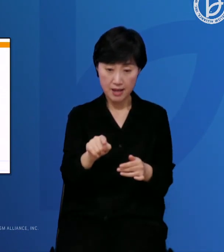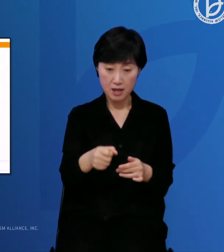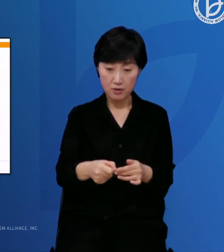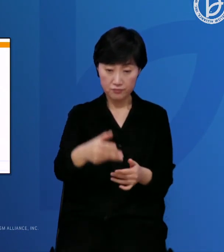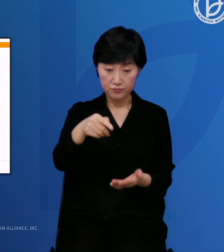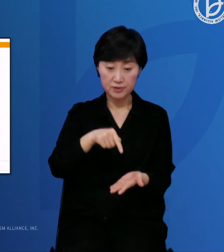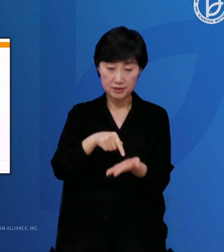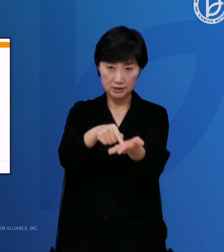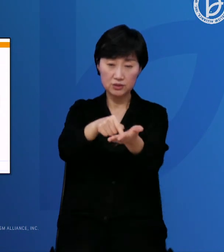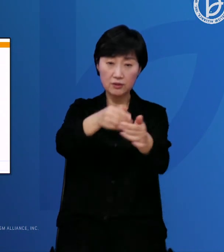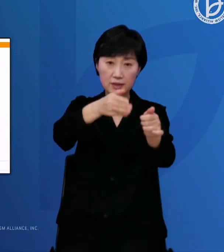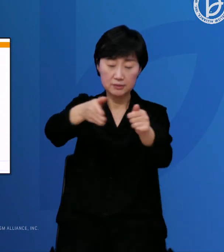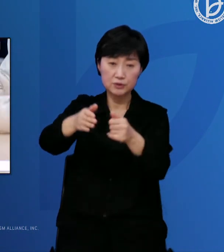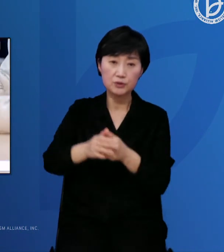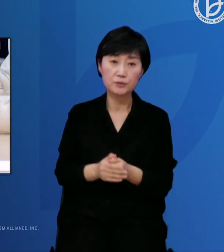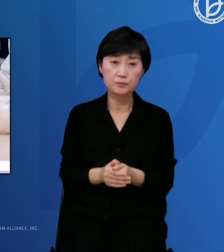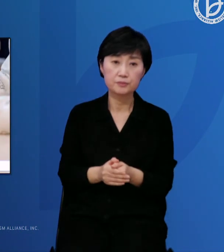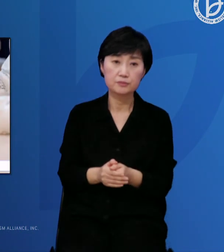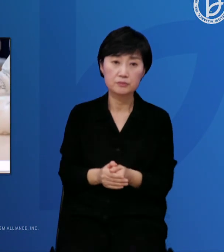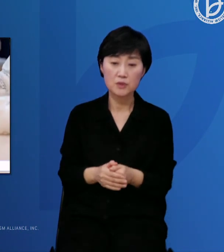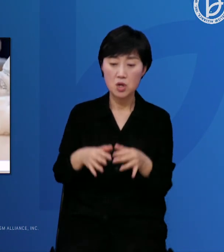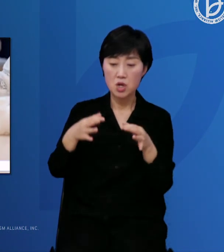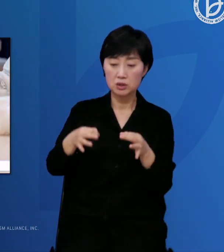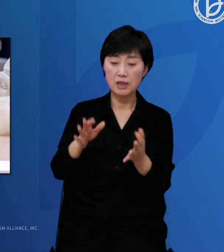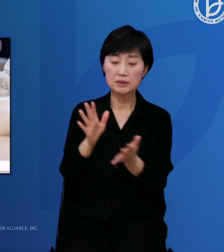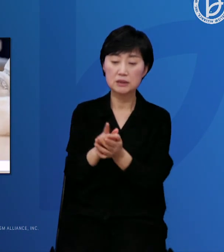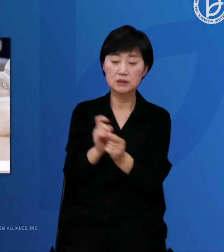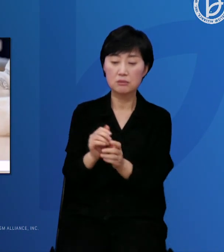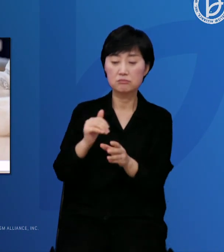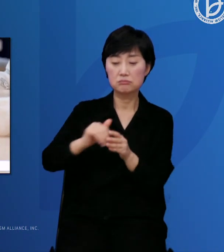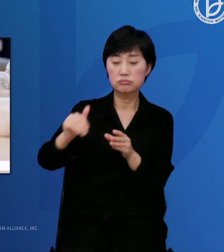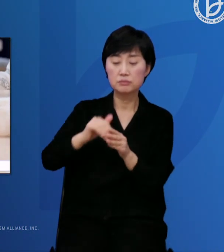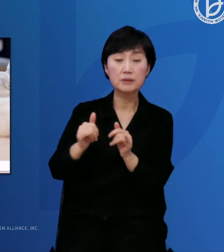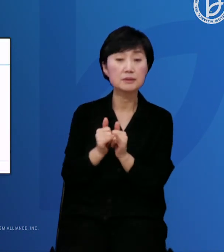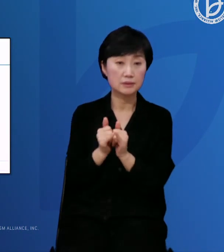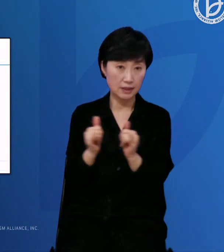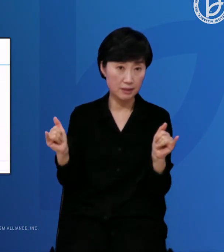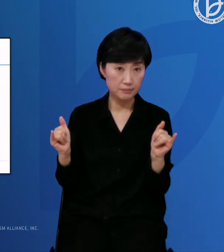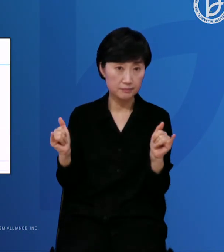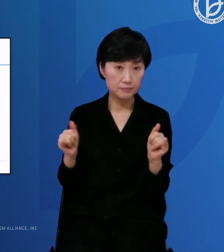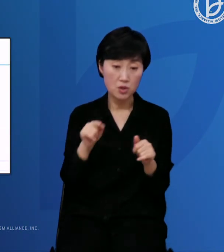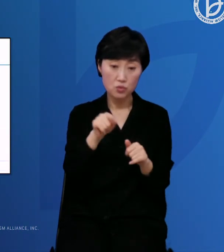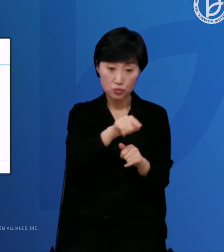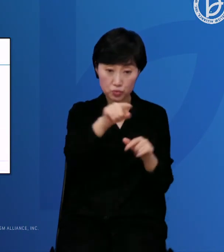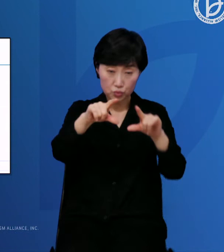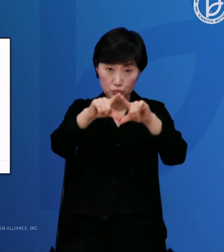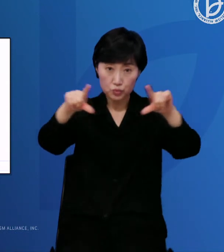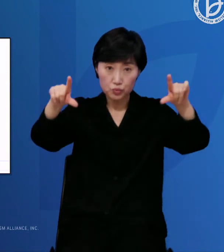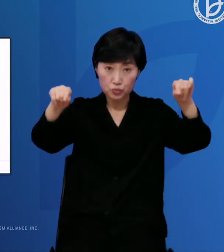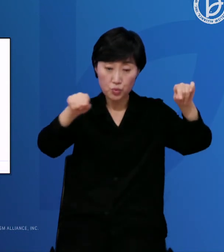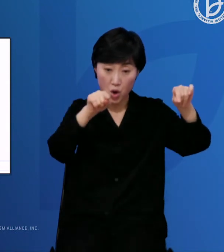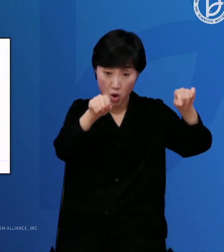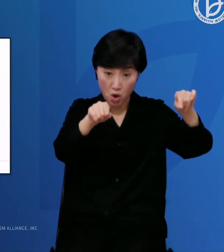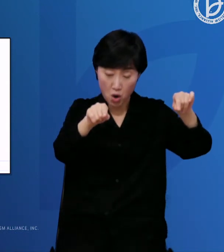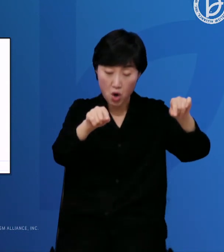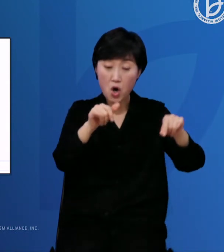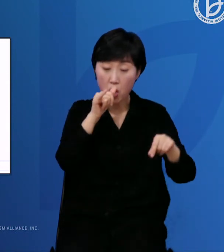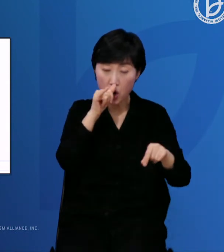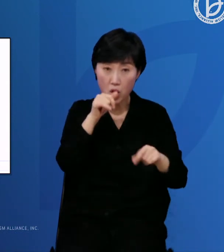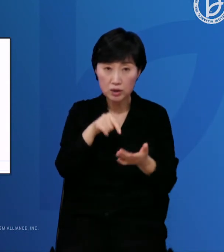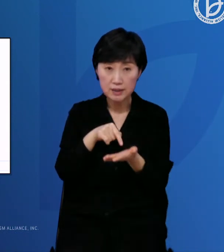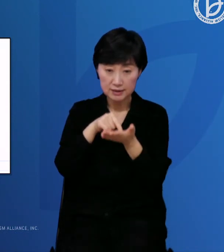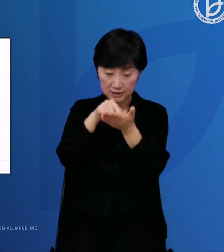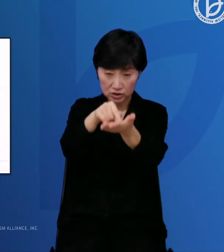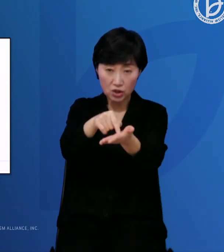신청하면 됩니다. 통장에 직접 입금해 헌금한 성도는 RUTC.com 배너 연말정산 기부금